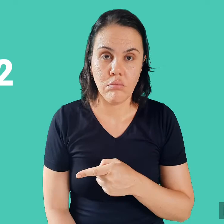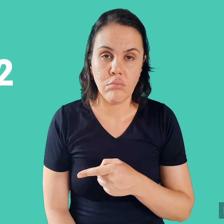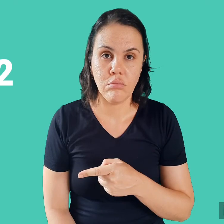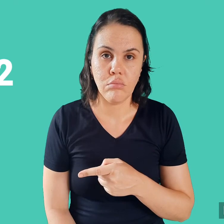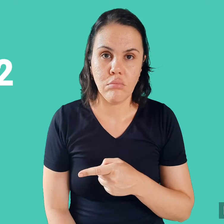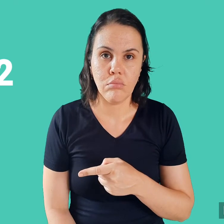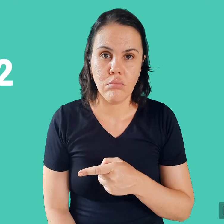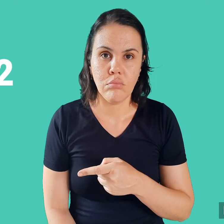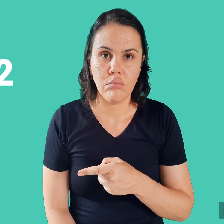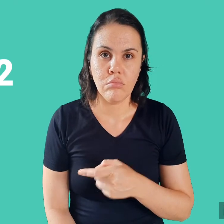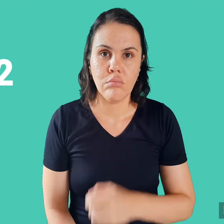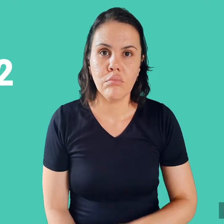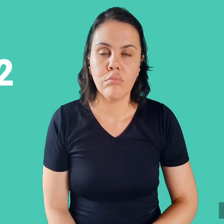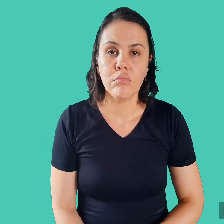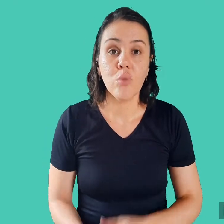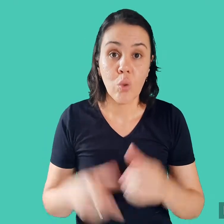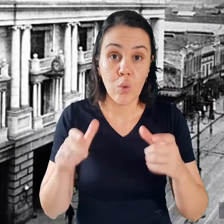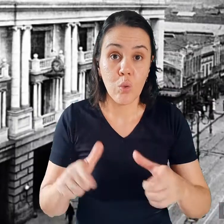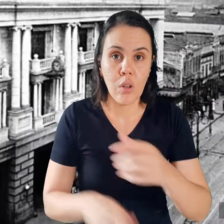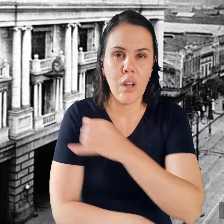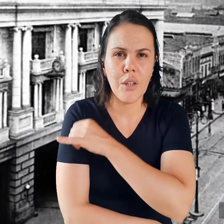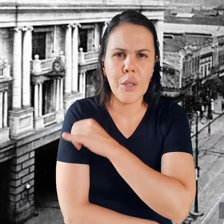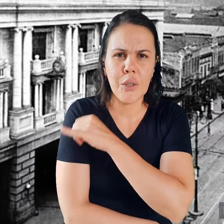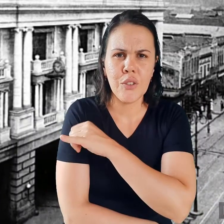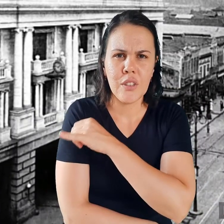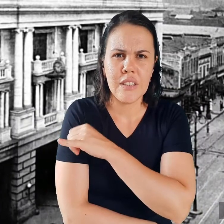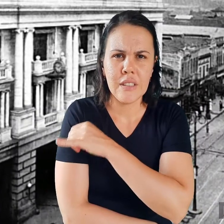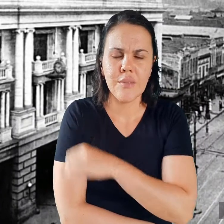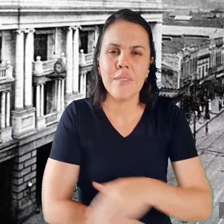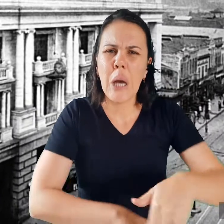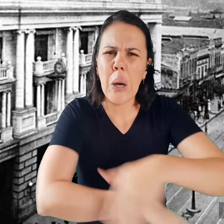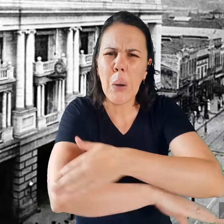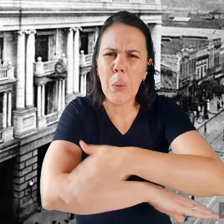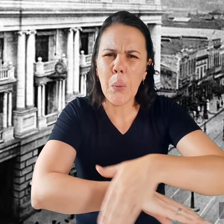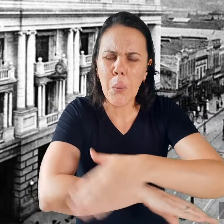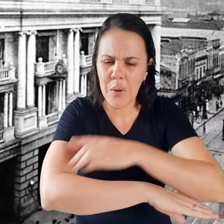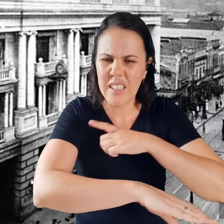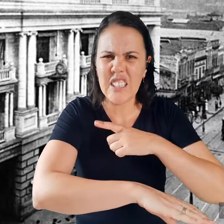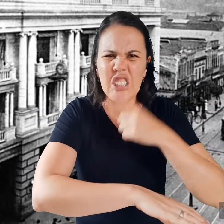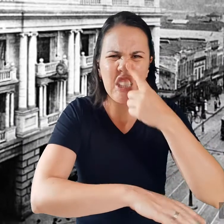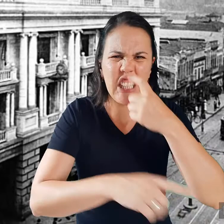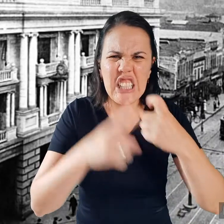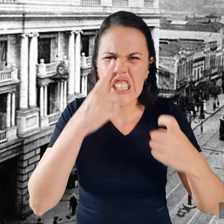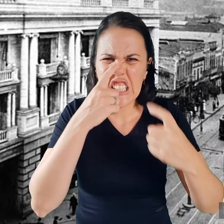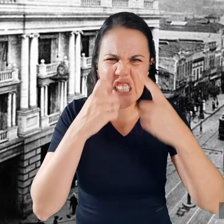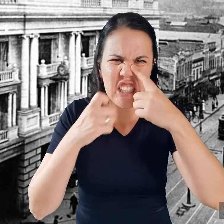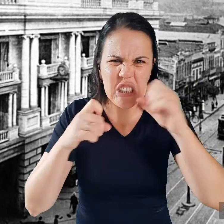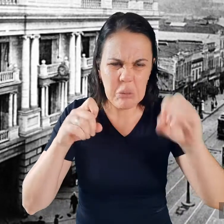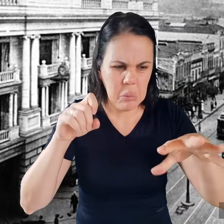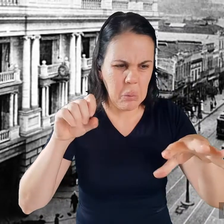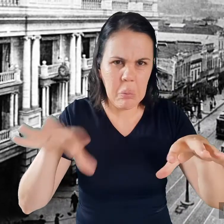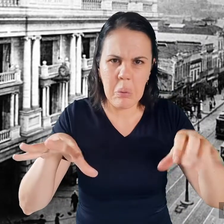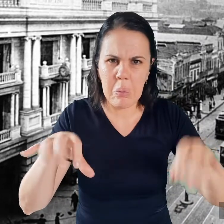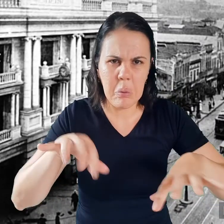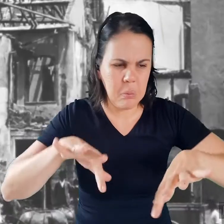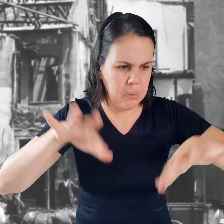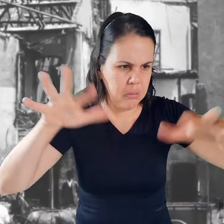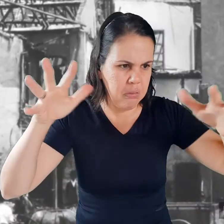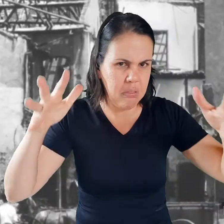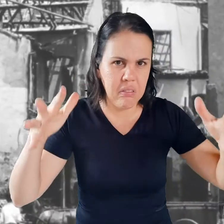no Rio de Janeiro, as ruas tinham muito lixo acumulado, então era